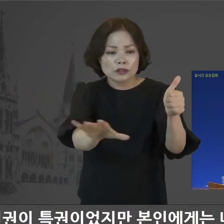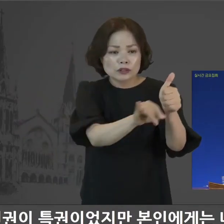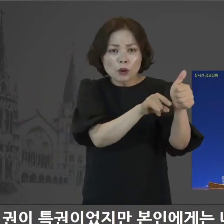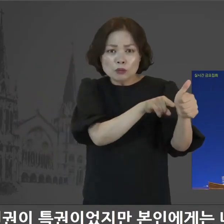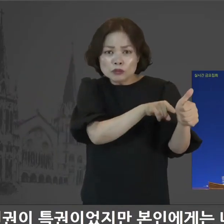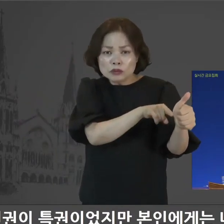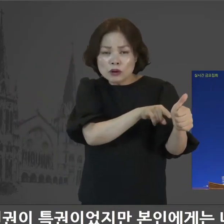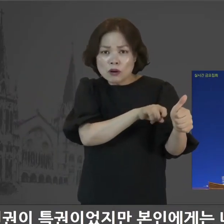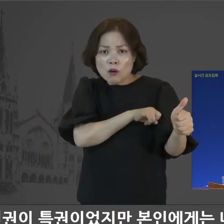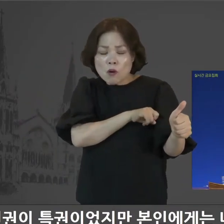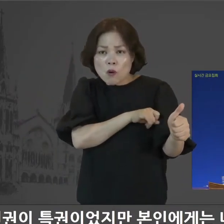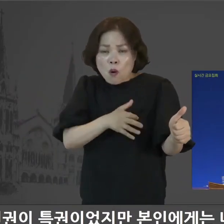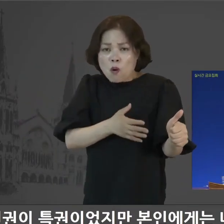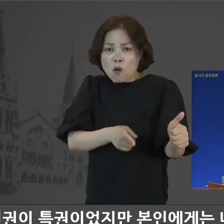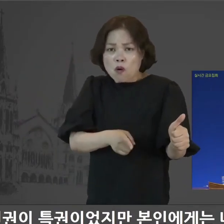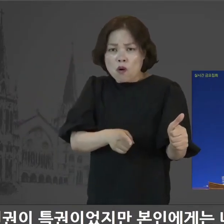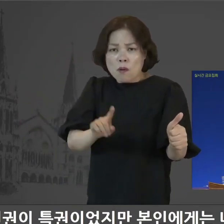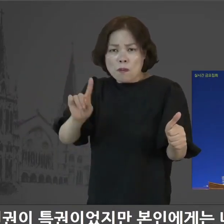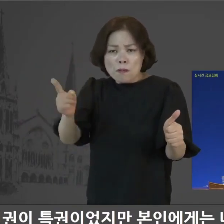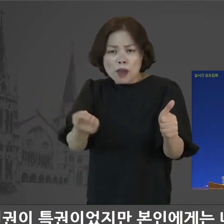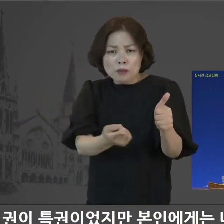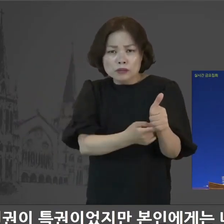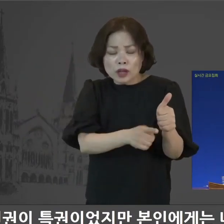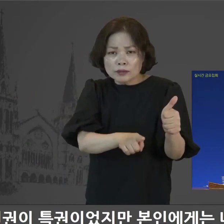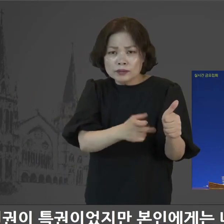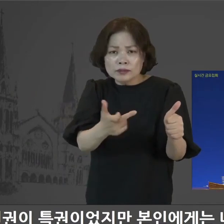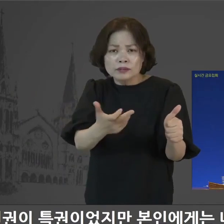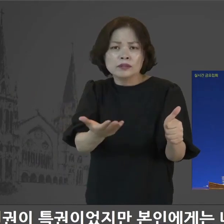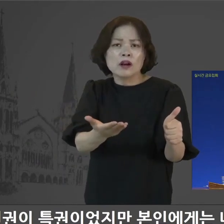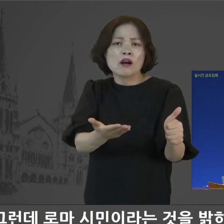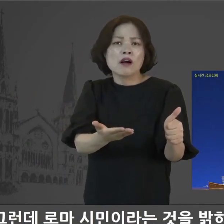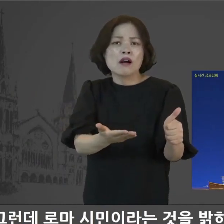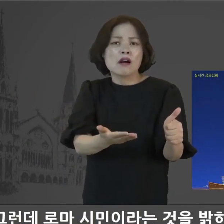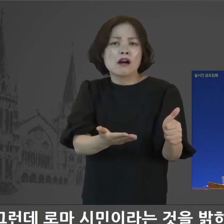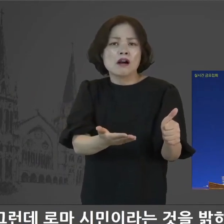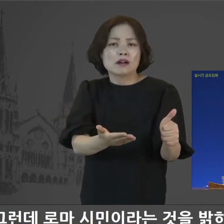천부장이 큰일이 났습니다. 백부장, 천부장이 큰일이 났습니다. 이제